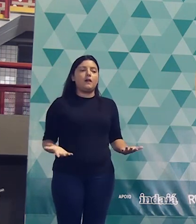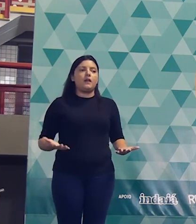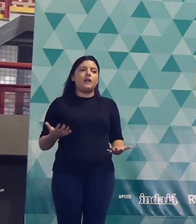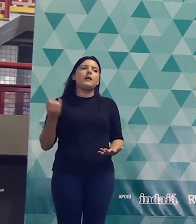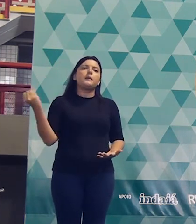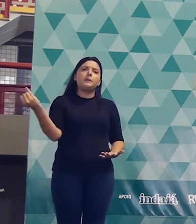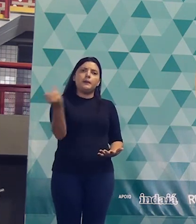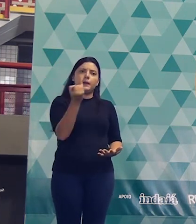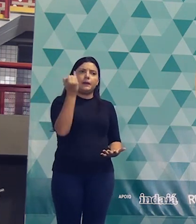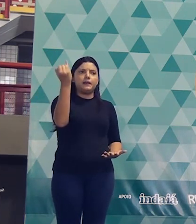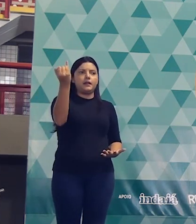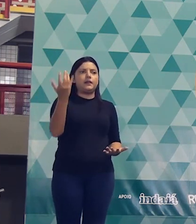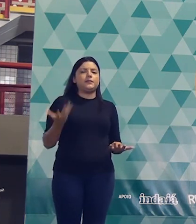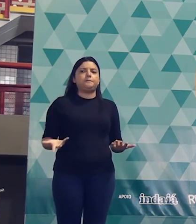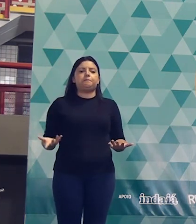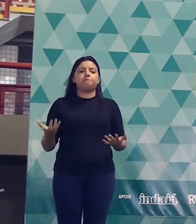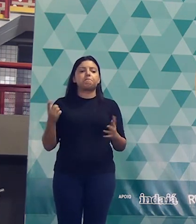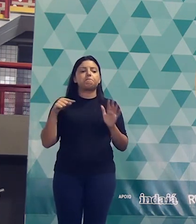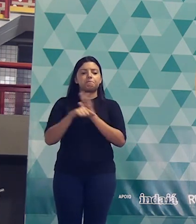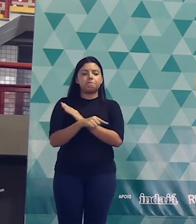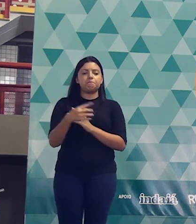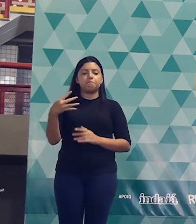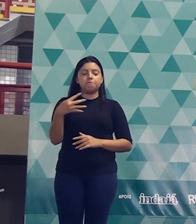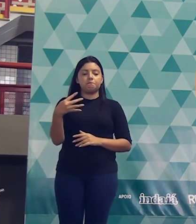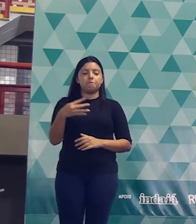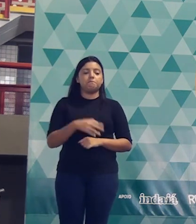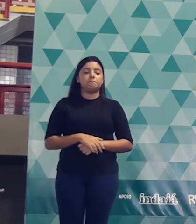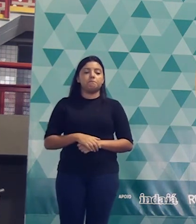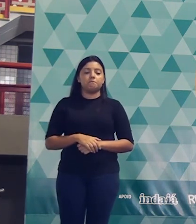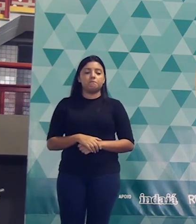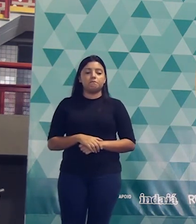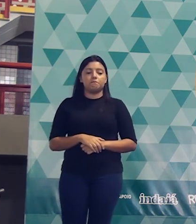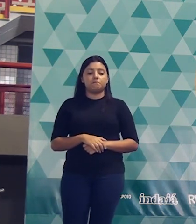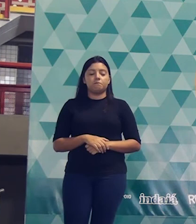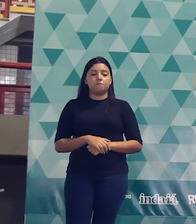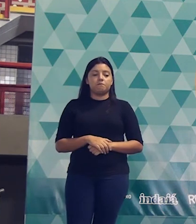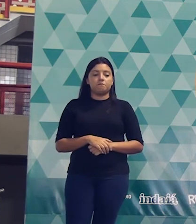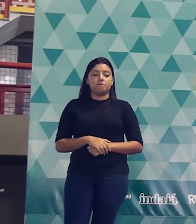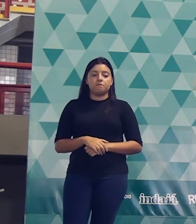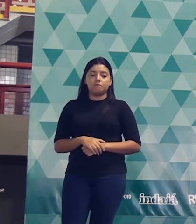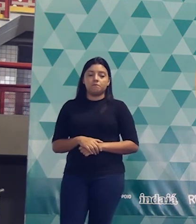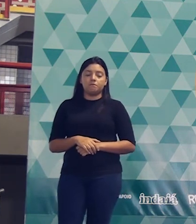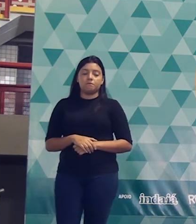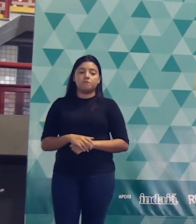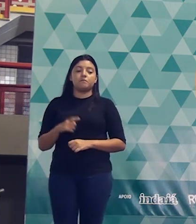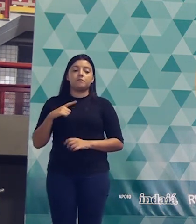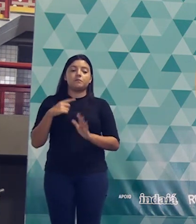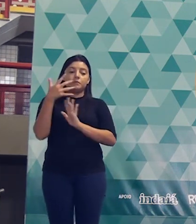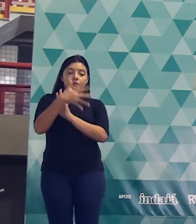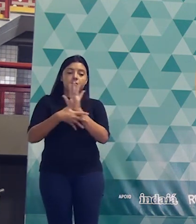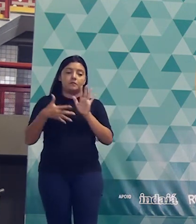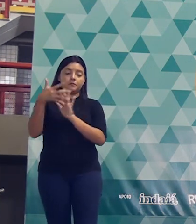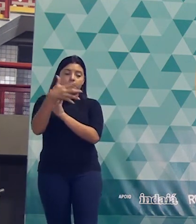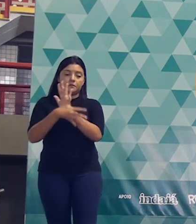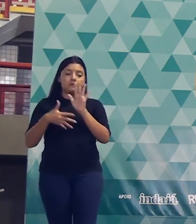muito importante. Vamos aqui à questão 4, tá? Vamos à questão 4.